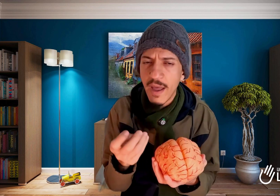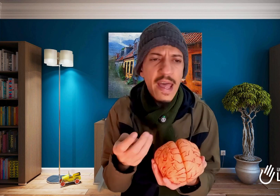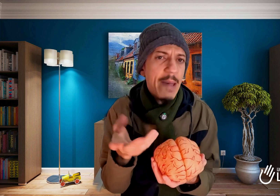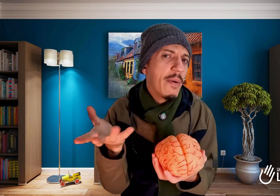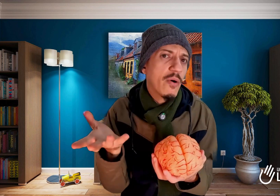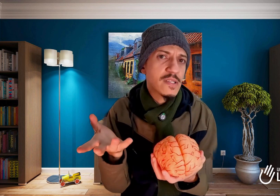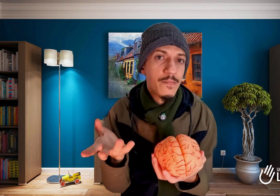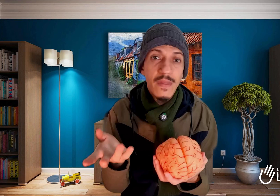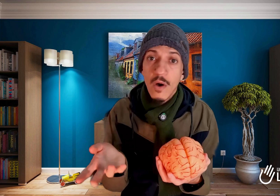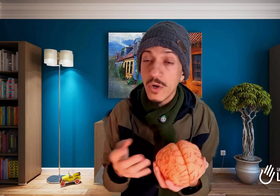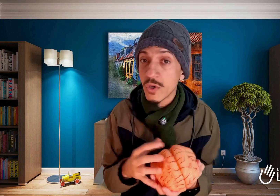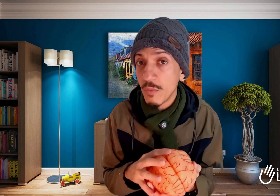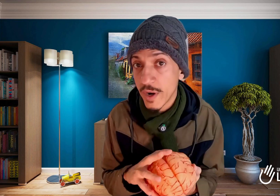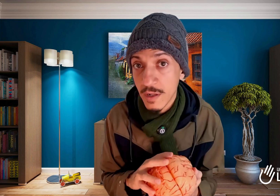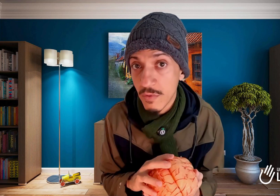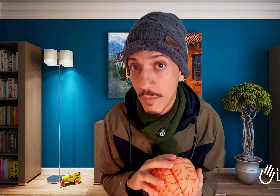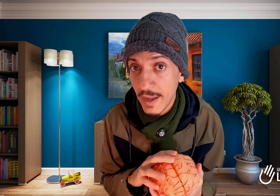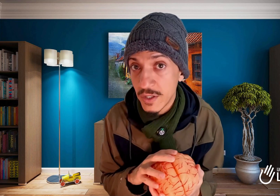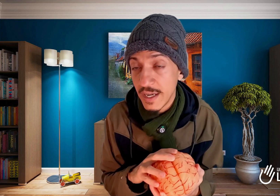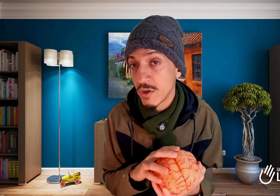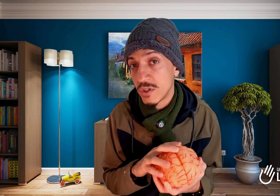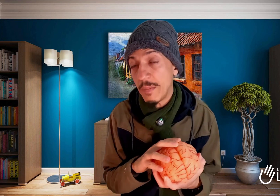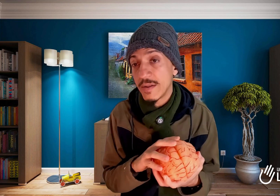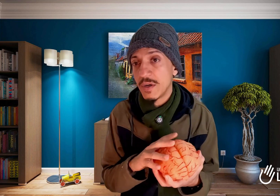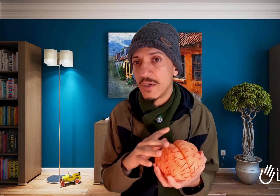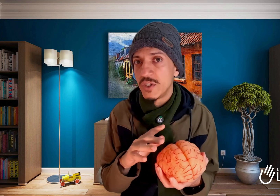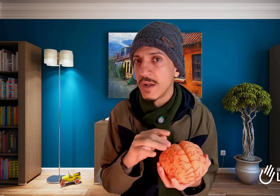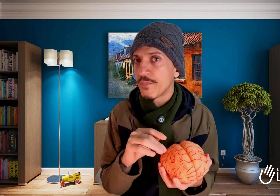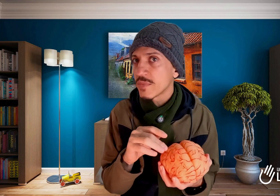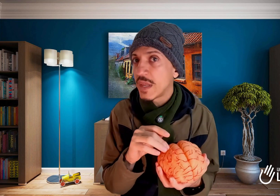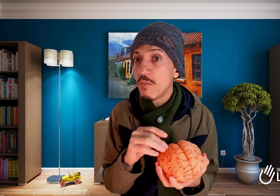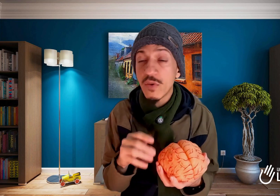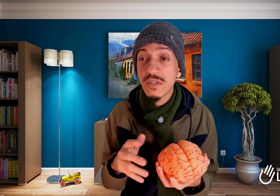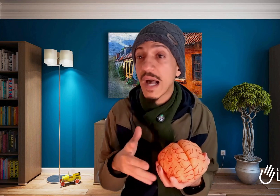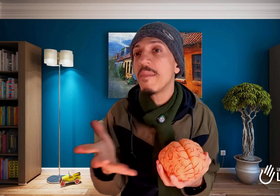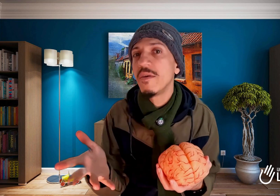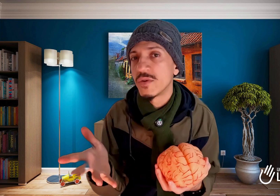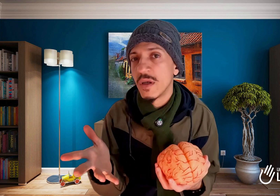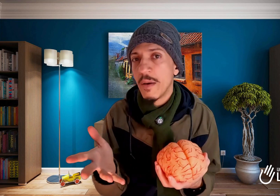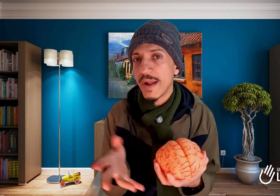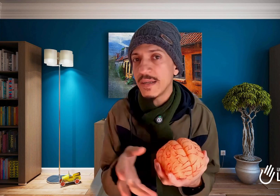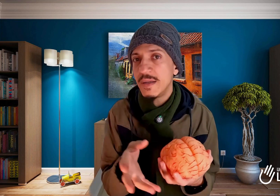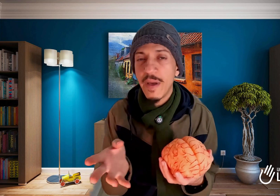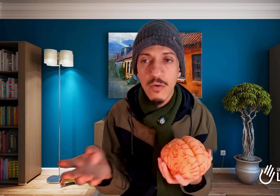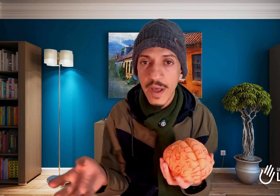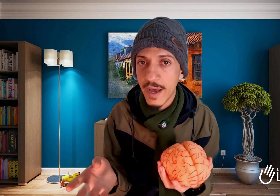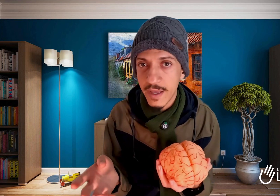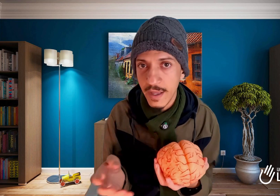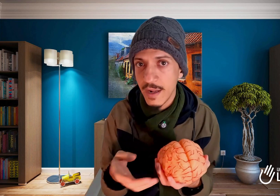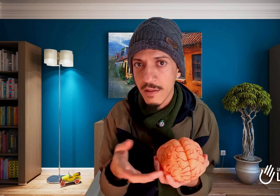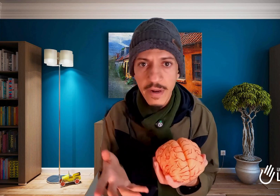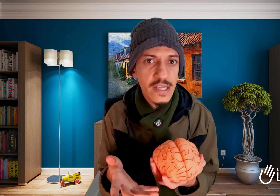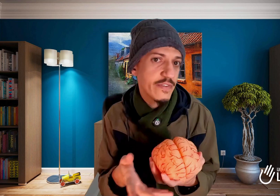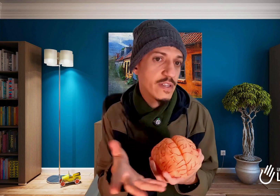Mesma coisa, onde eu estou morando atualmente, na região do Chapada Diamantina, tem muitos caminhos para se percorrer aqui na natureza, fazendo